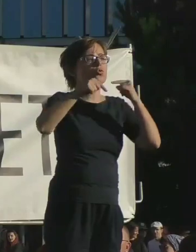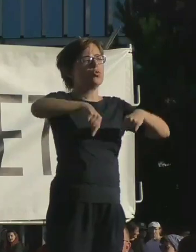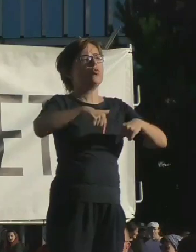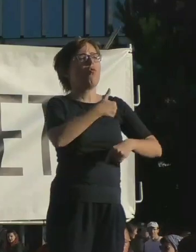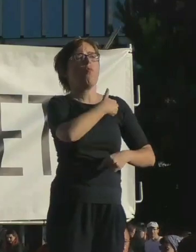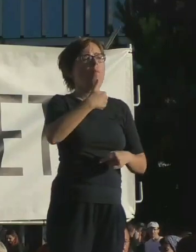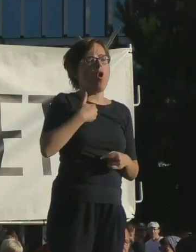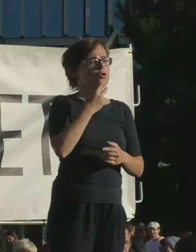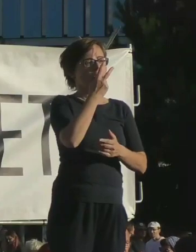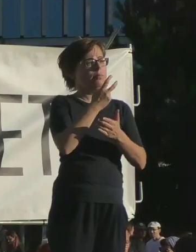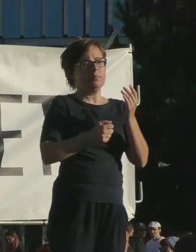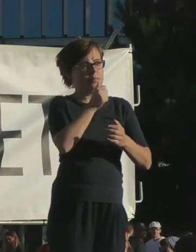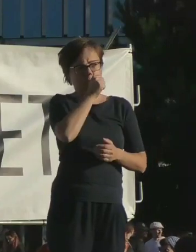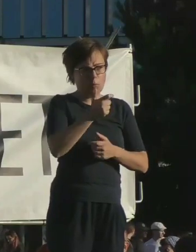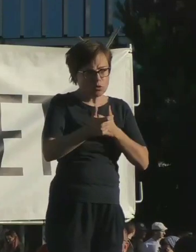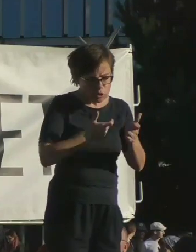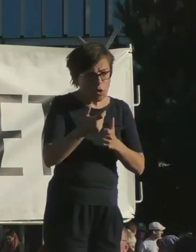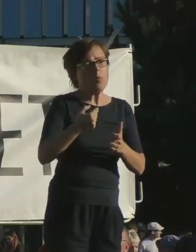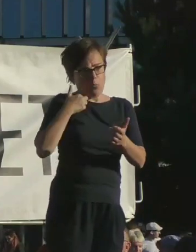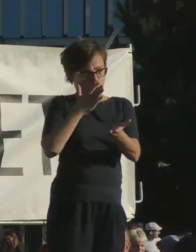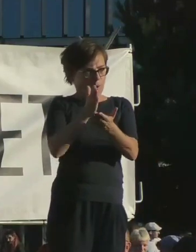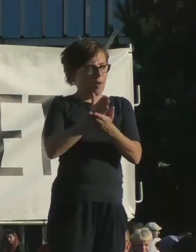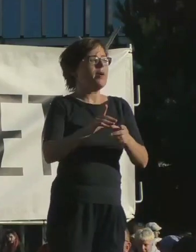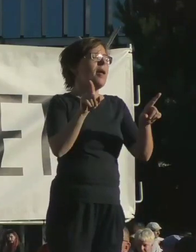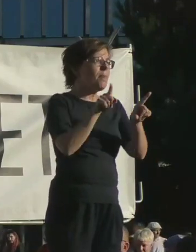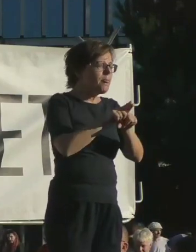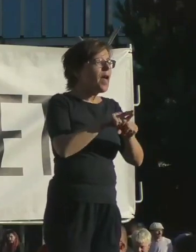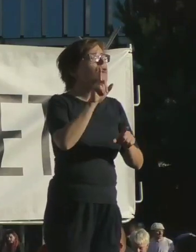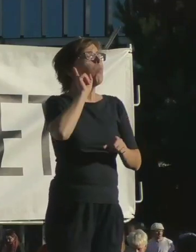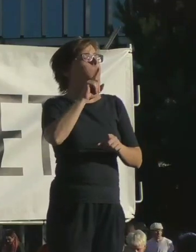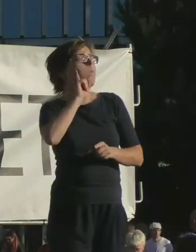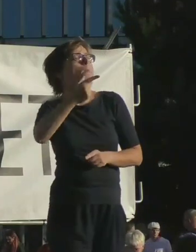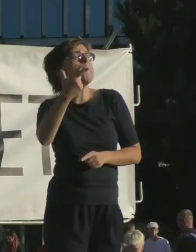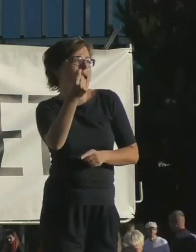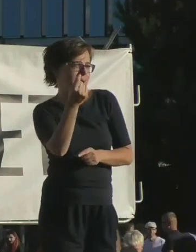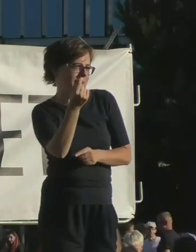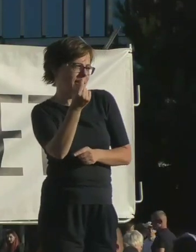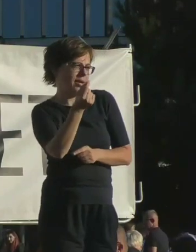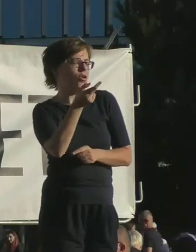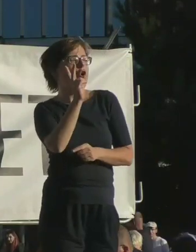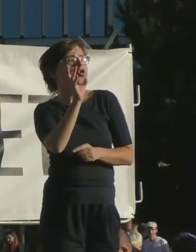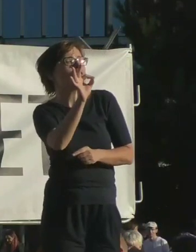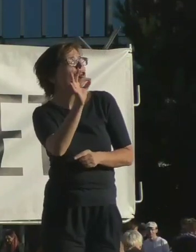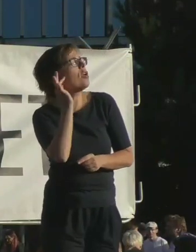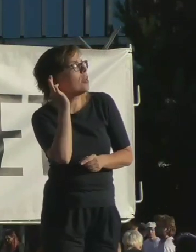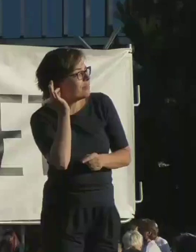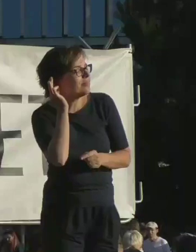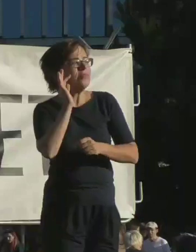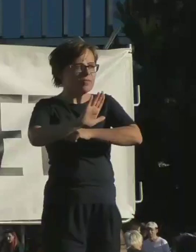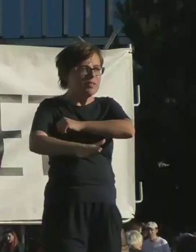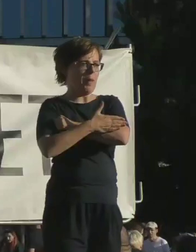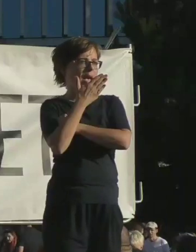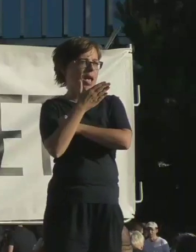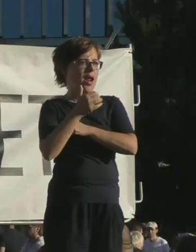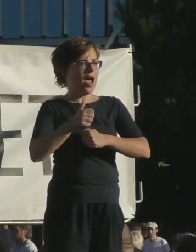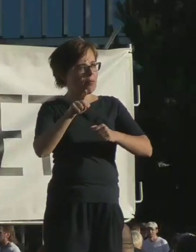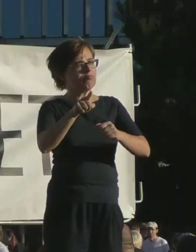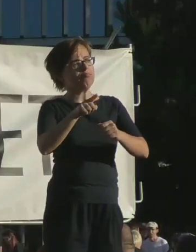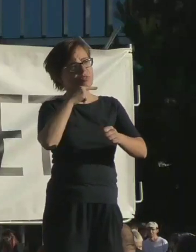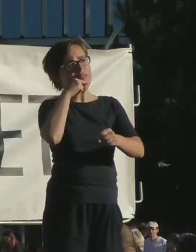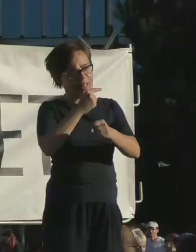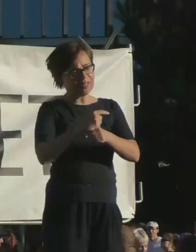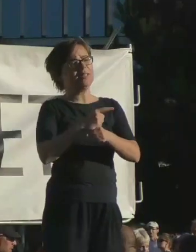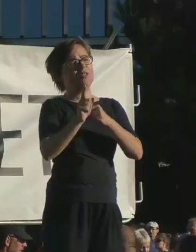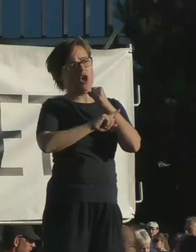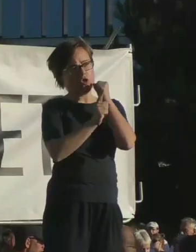mogą przerwać ciąży. Pomagamy także partnerom, którzy wspierają swoje partnerki w decyzji o przerwaniu